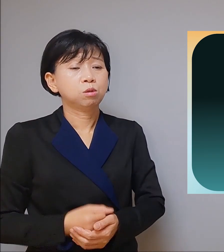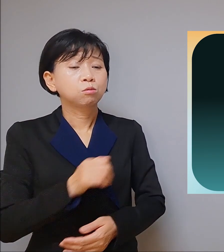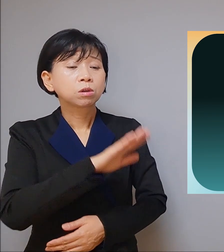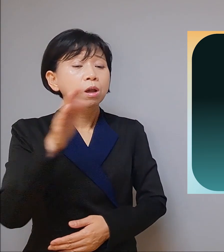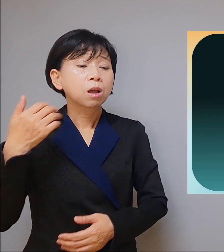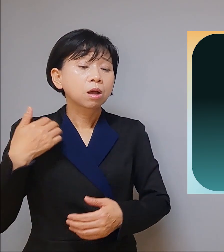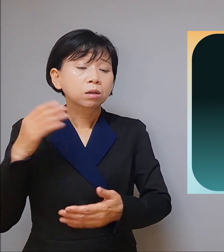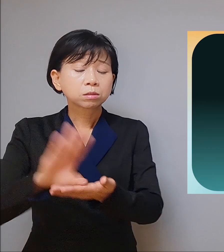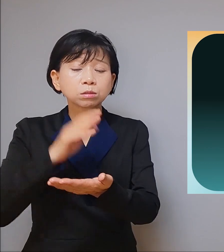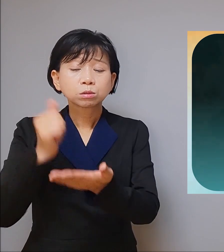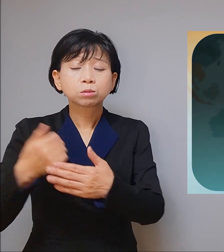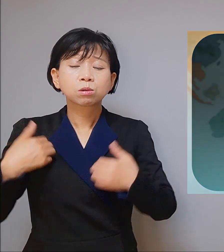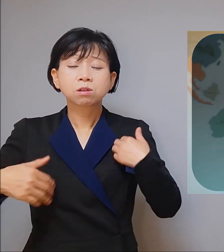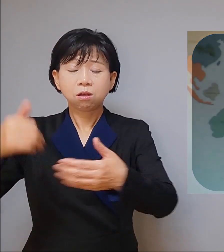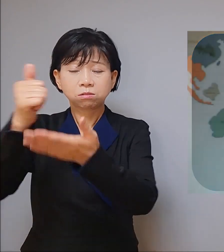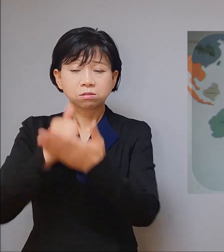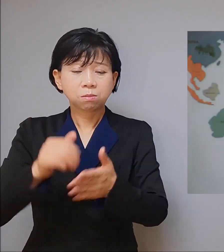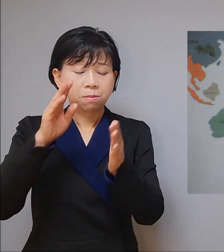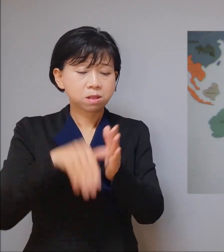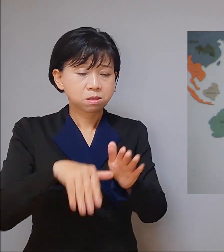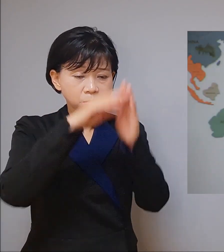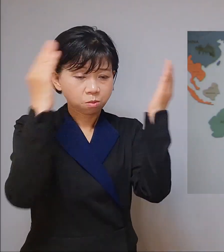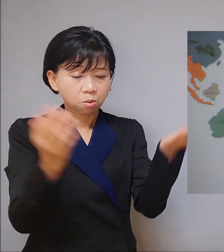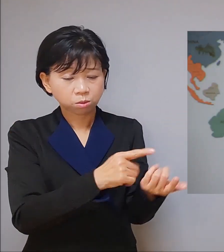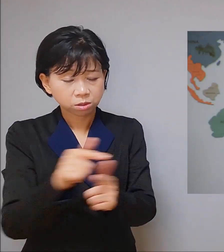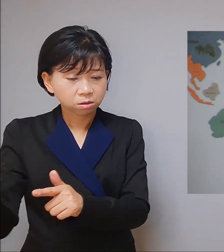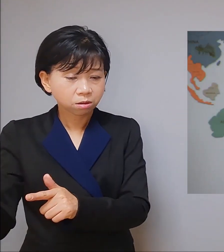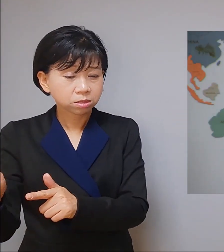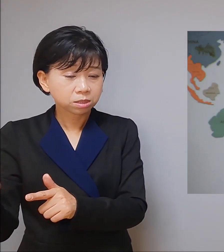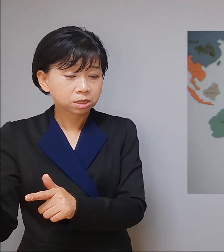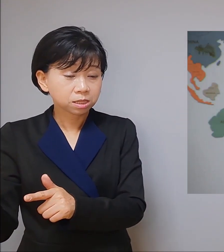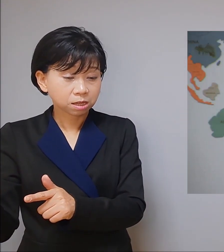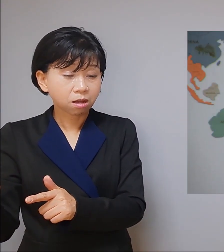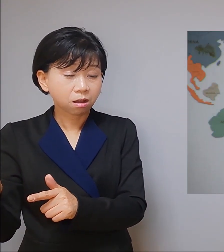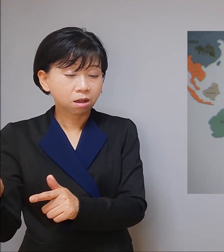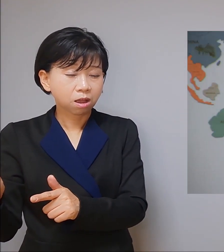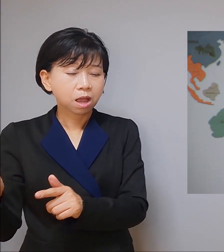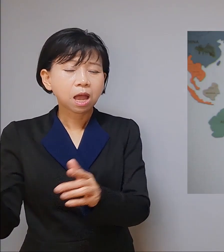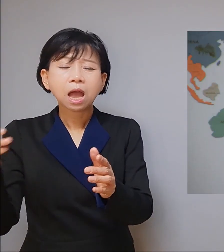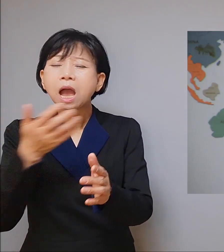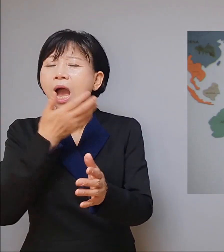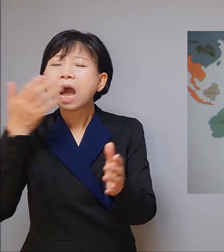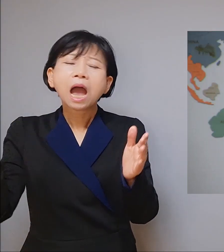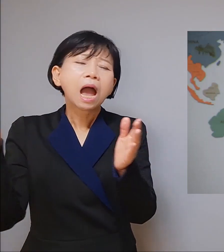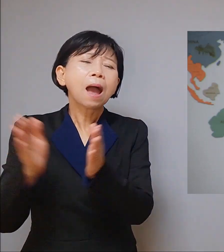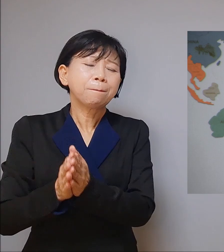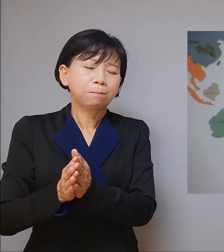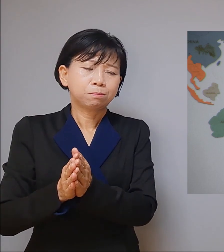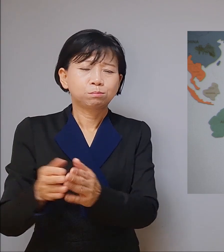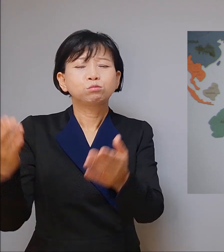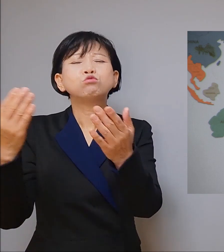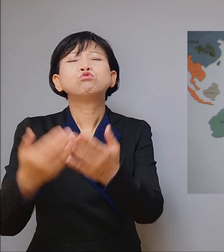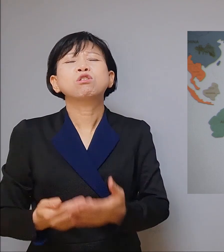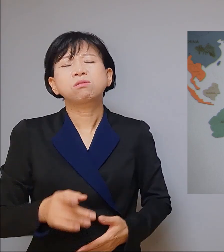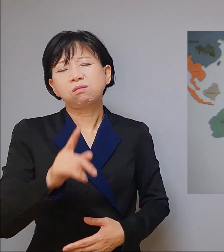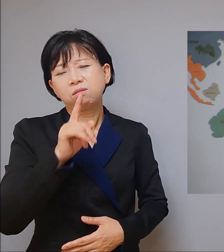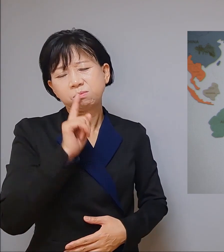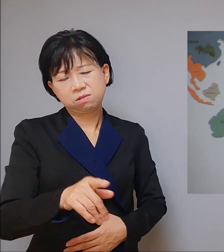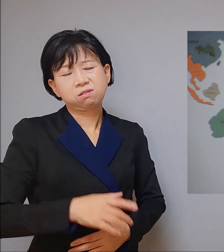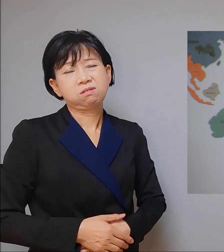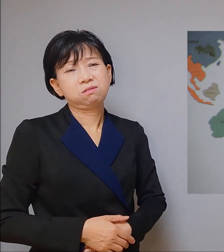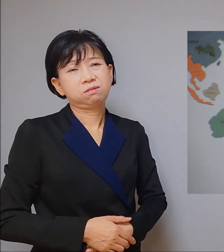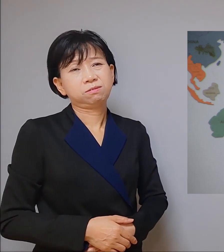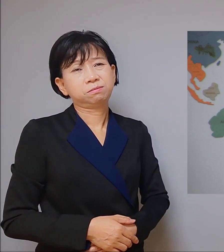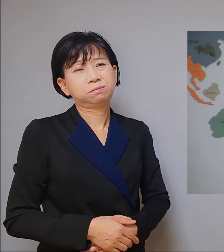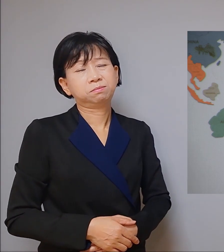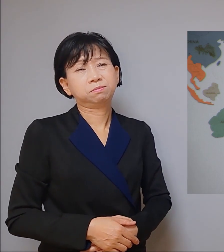그리스도를 영접할 때 우리는 모든 것을 하나의 패키지로 다 모아가지고 하나의 패키지로